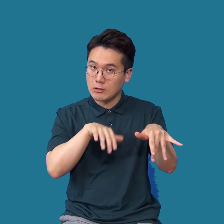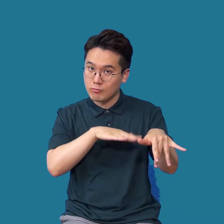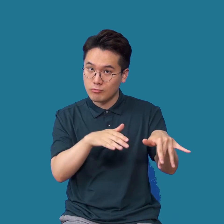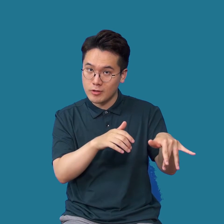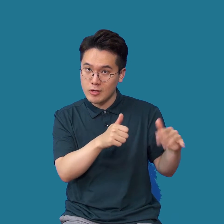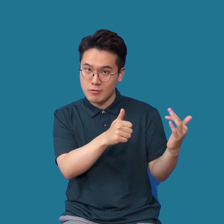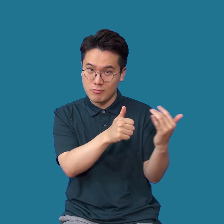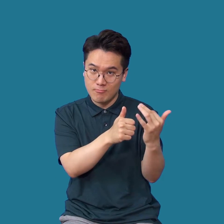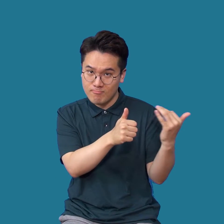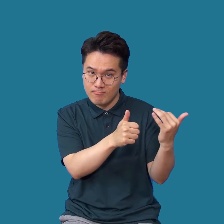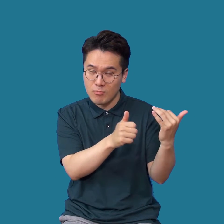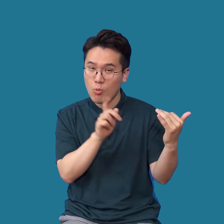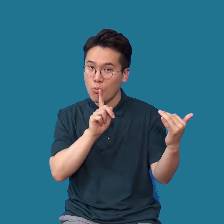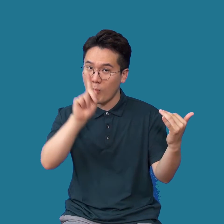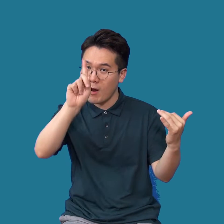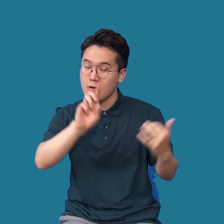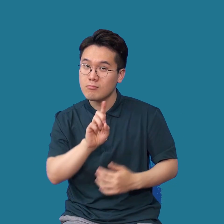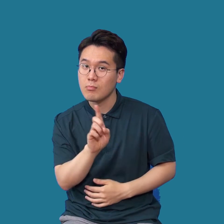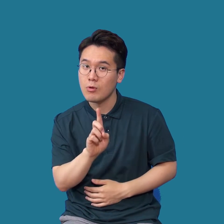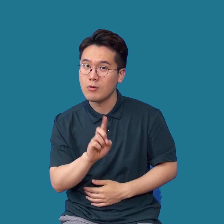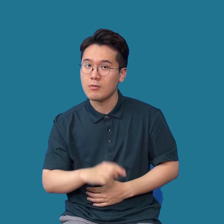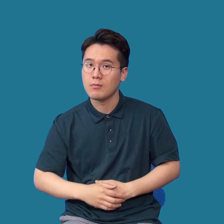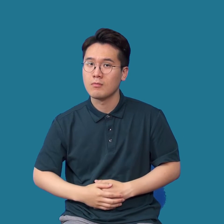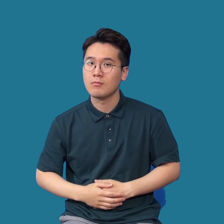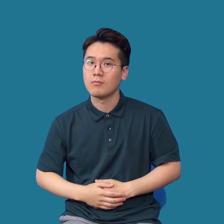송사하고 고발한다는 말입니까?